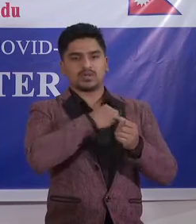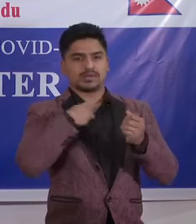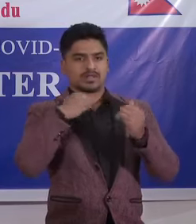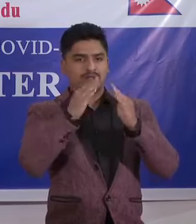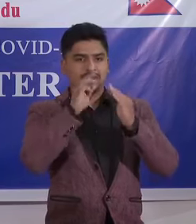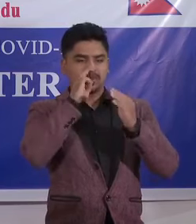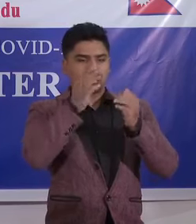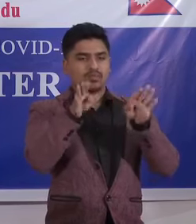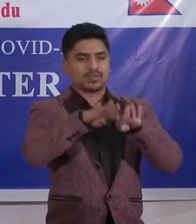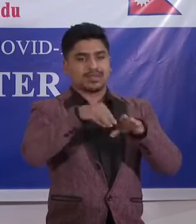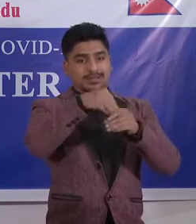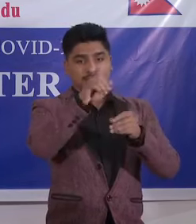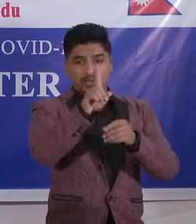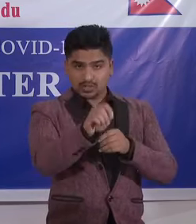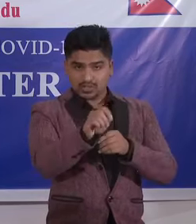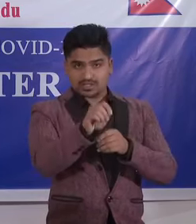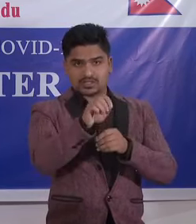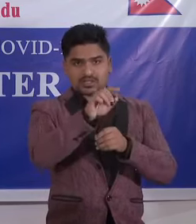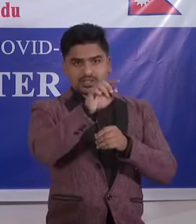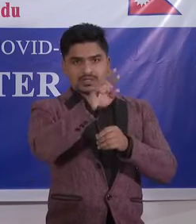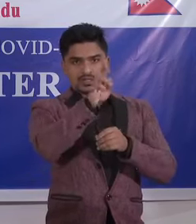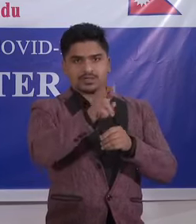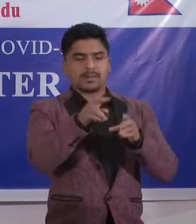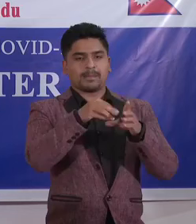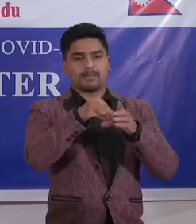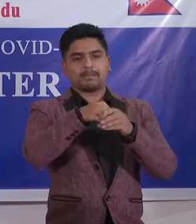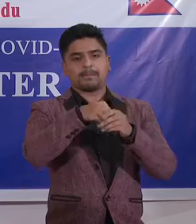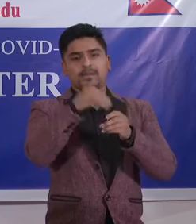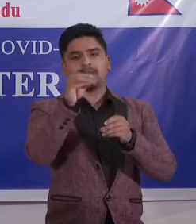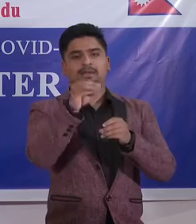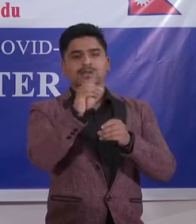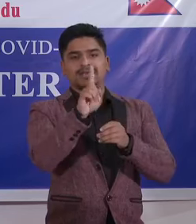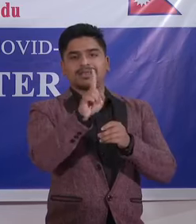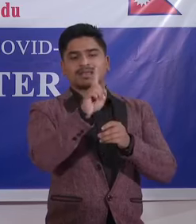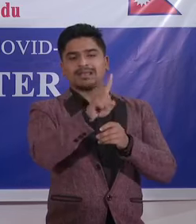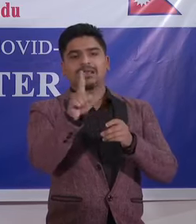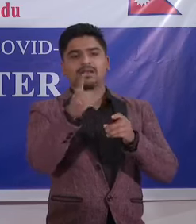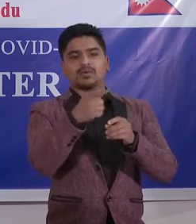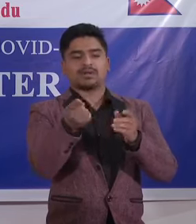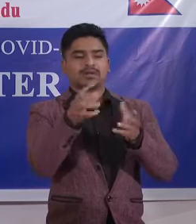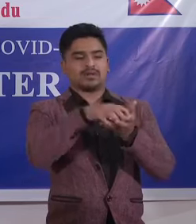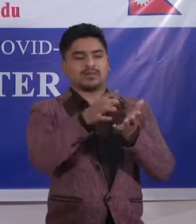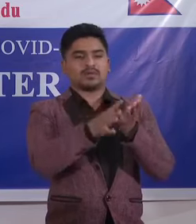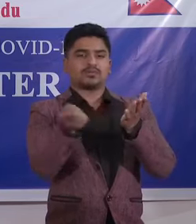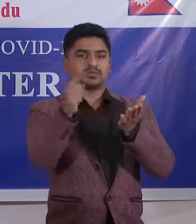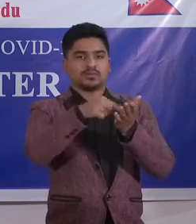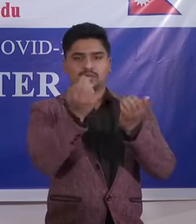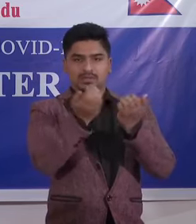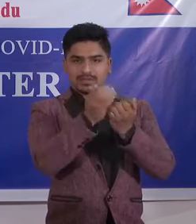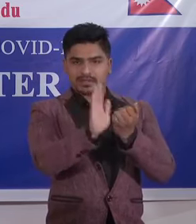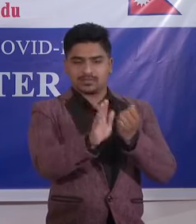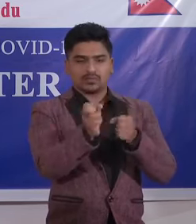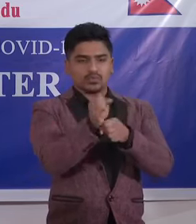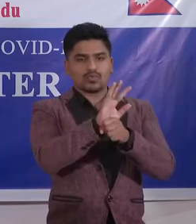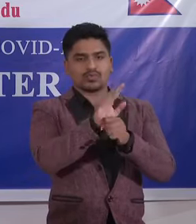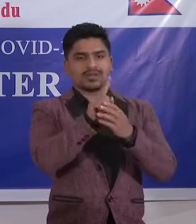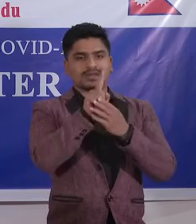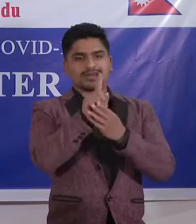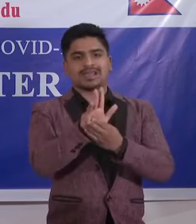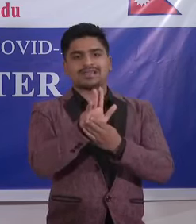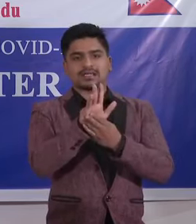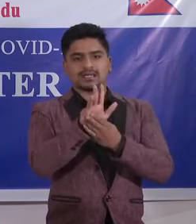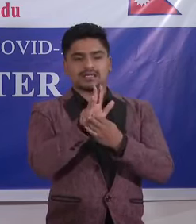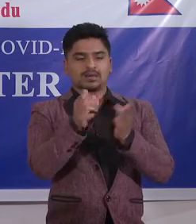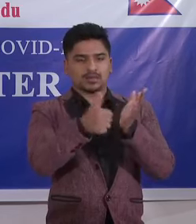उपत्य का बाहर 10 गरे रहो, जम्मा 11 बटा स्थान बाट आयम ले शुरू गरी गरी सके का छा, यो COVID-19 को